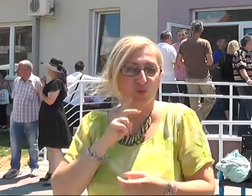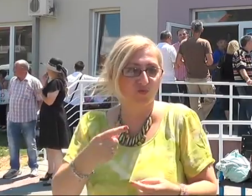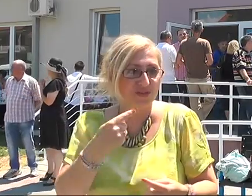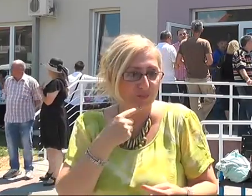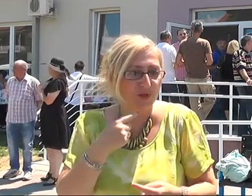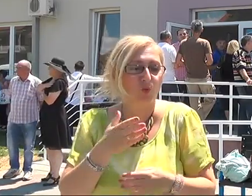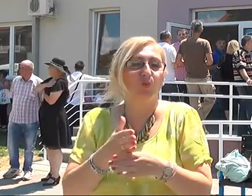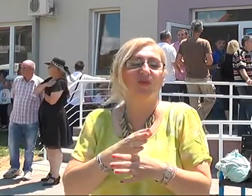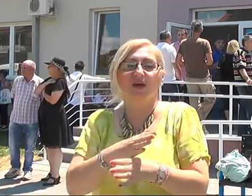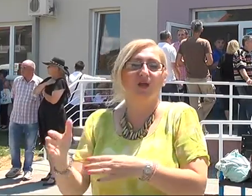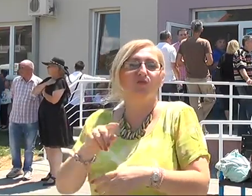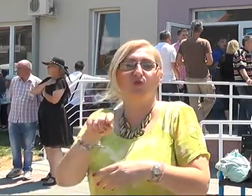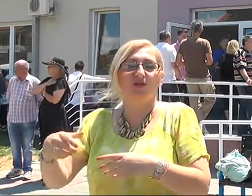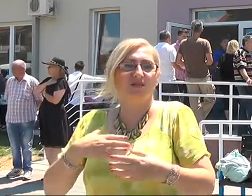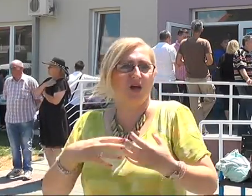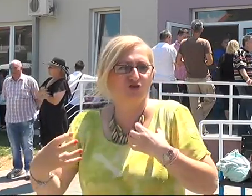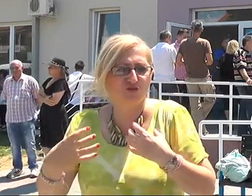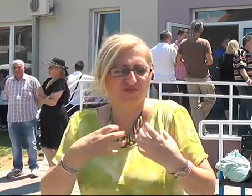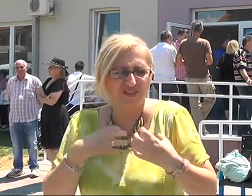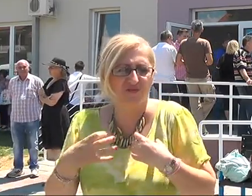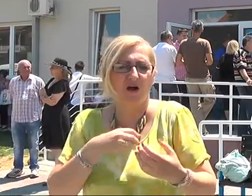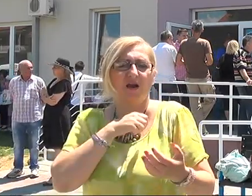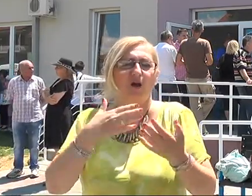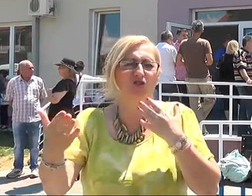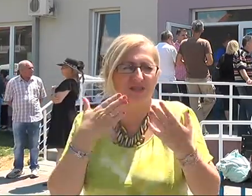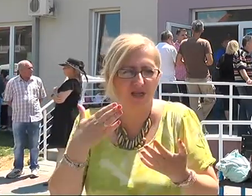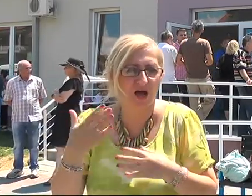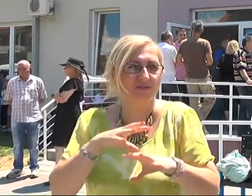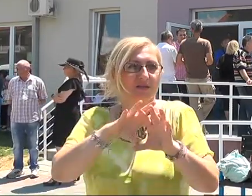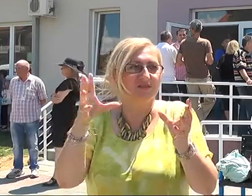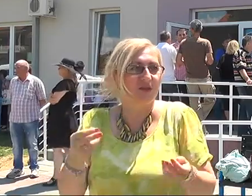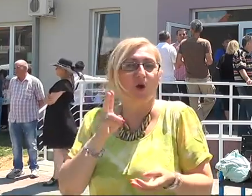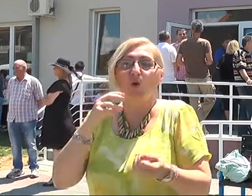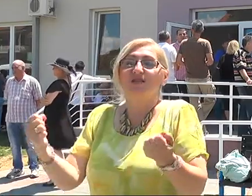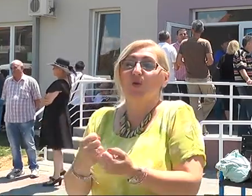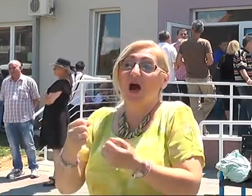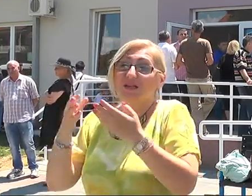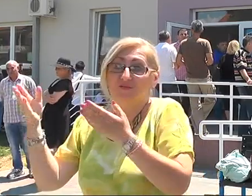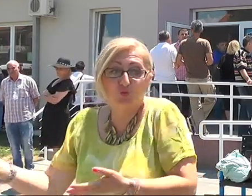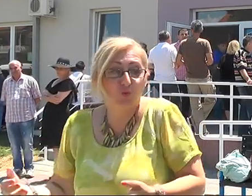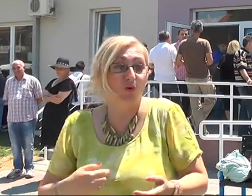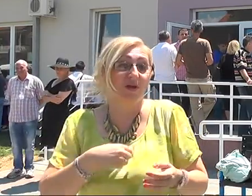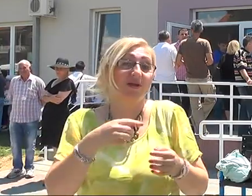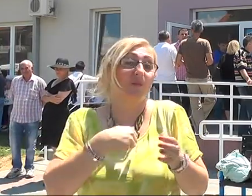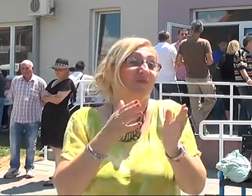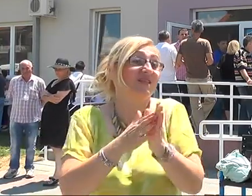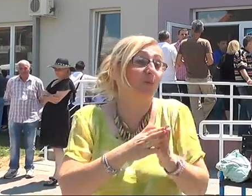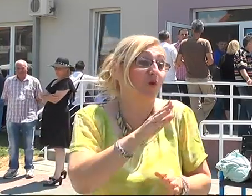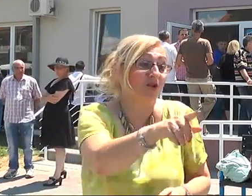saradnju sa udruženjem gluvih iz Pirota, uvek redovno dolaze, učestvuju na festivalima, na sastancima, konferencijama, aktivnostima.